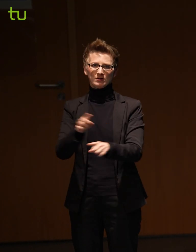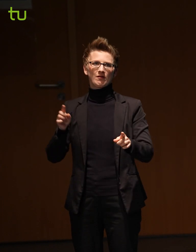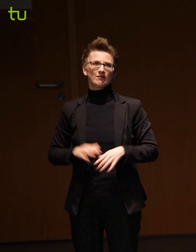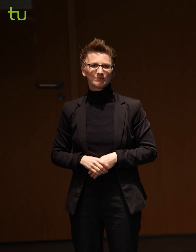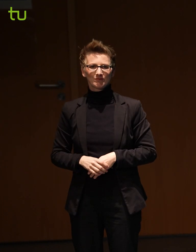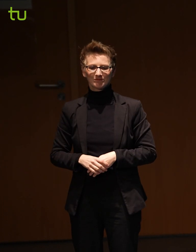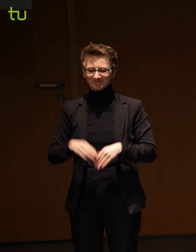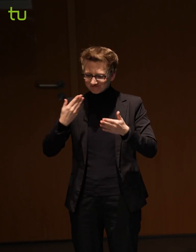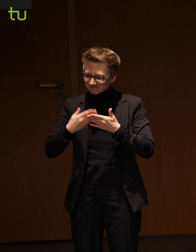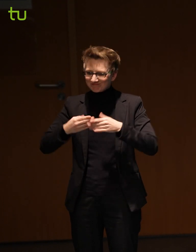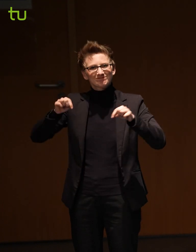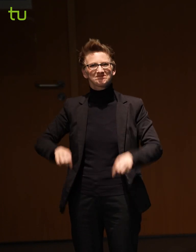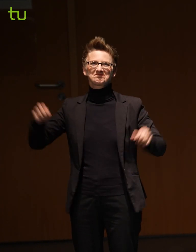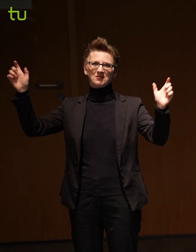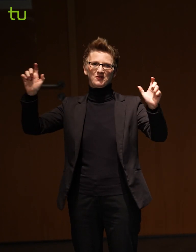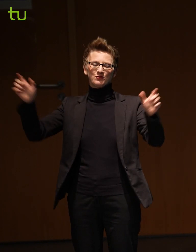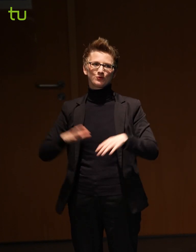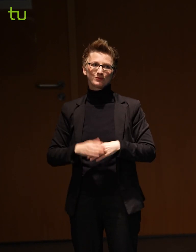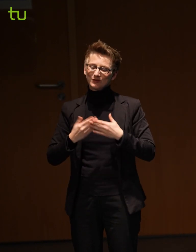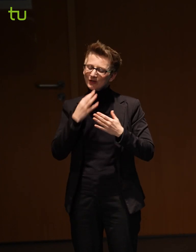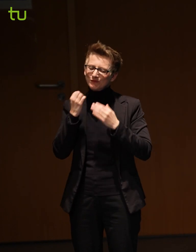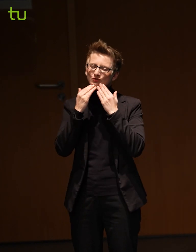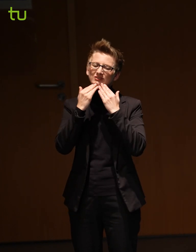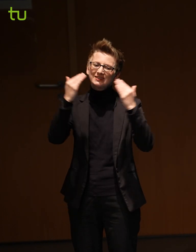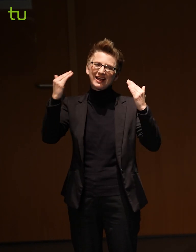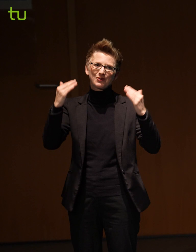euch möchte ich sehr herzlich hier danken und gratulieren.